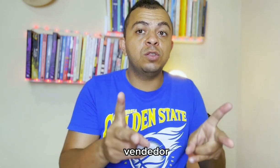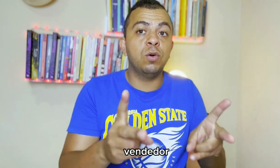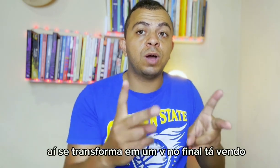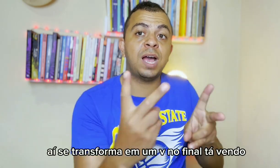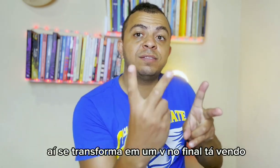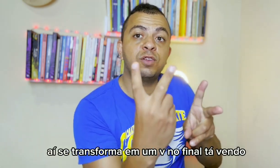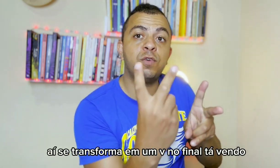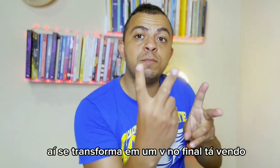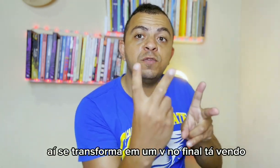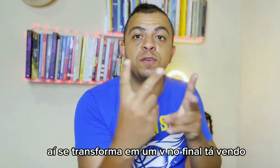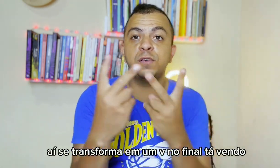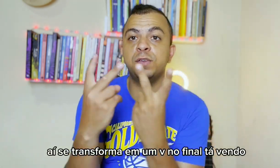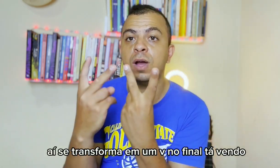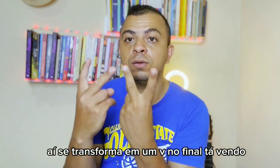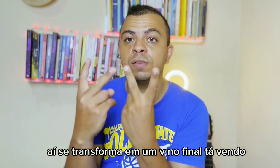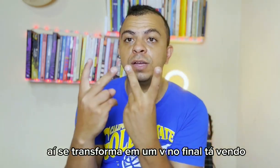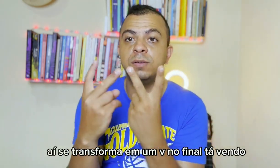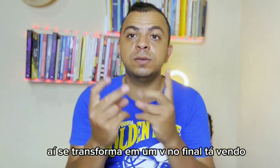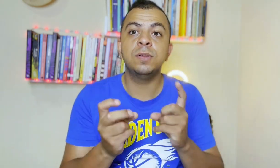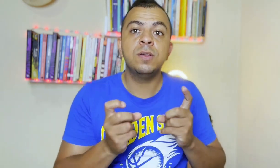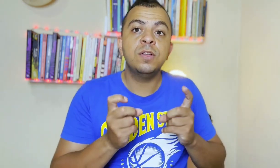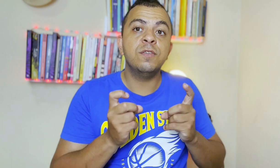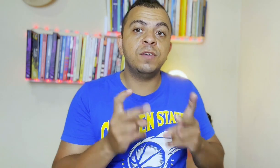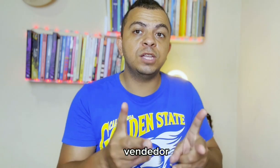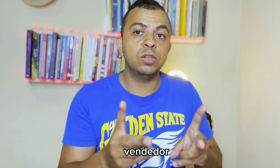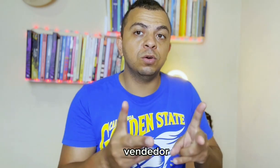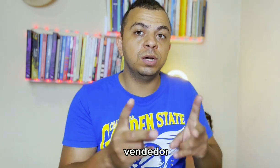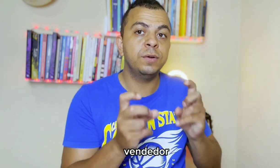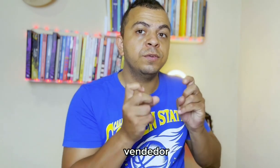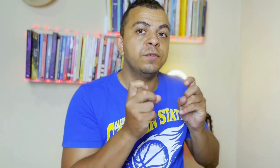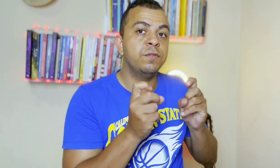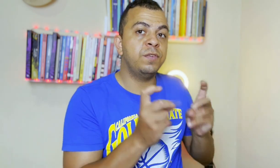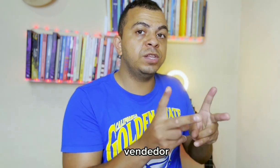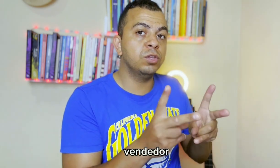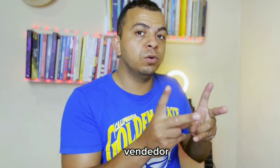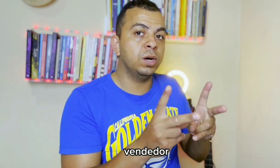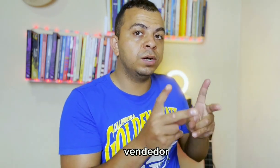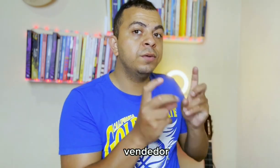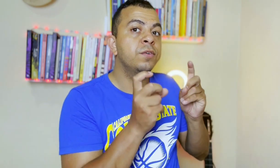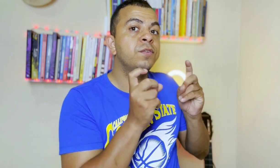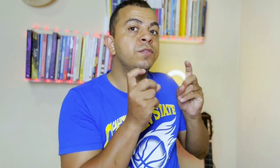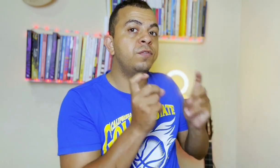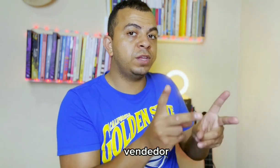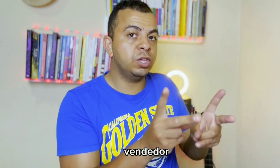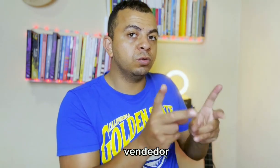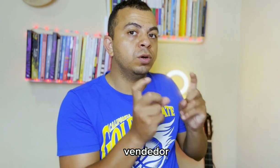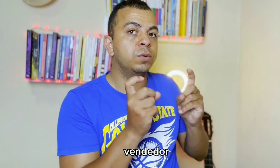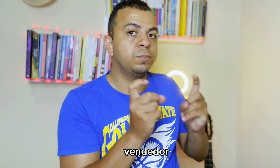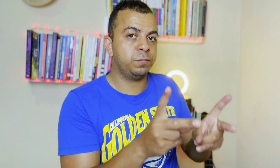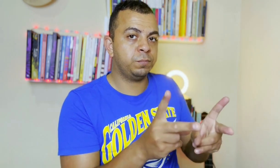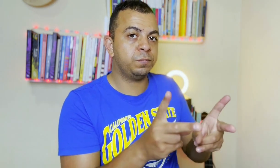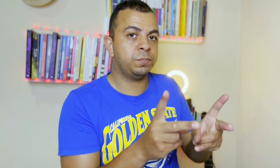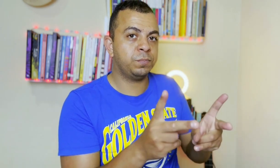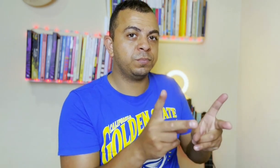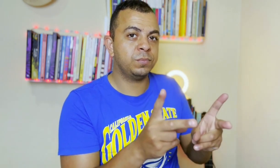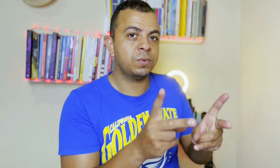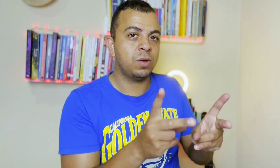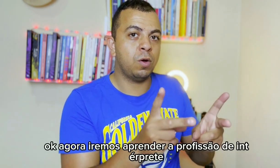vendedor. Aí se transforma em um V no final, tá vendo? Vendedor. Vendedor. Vendedor.